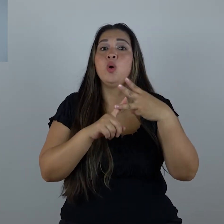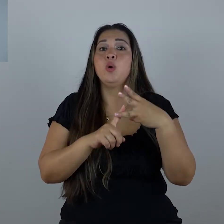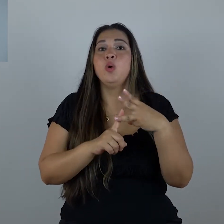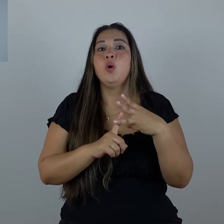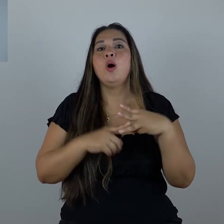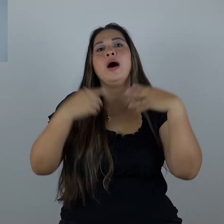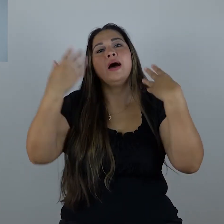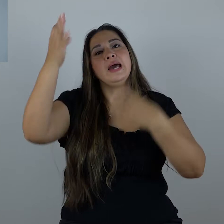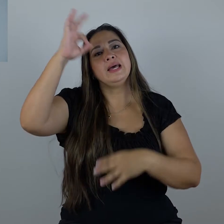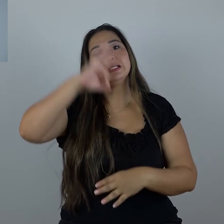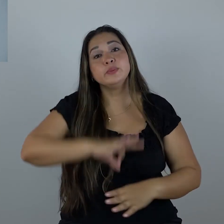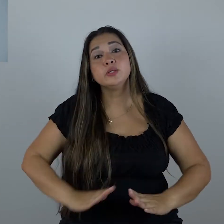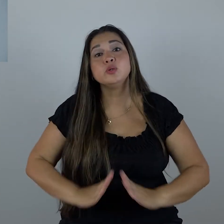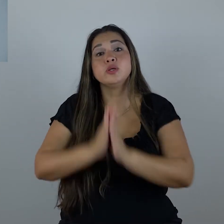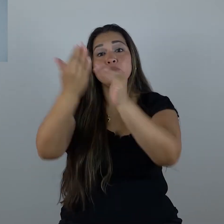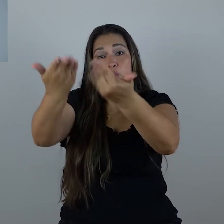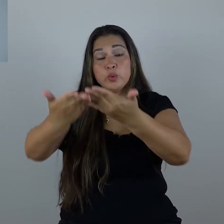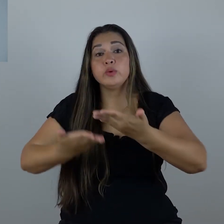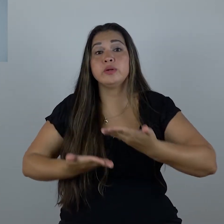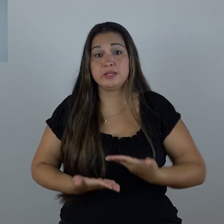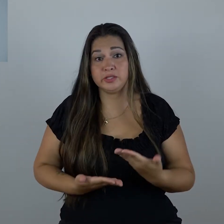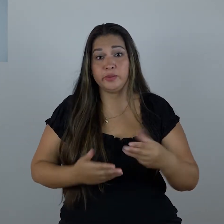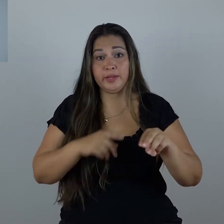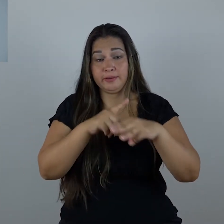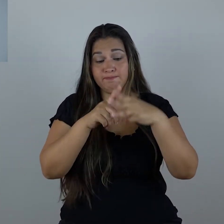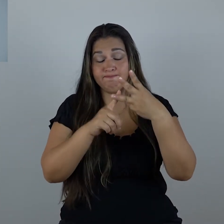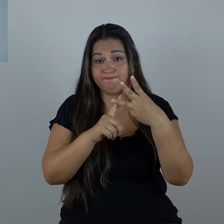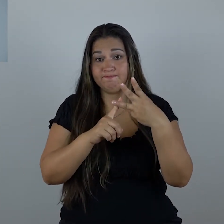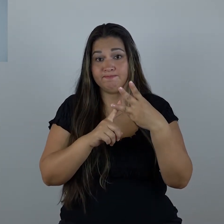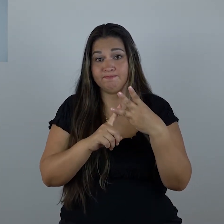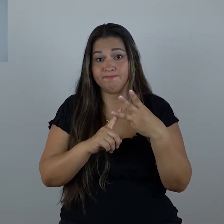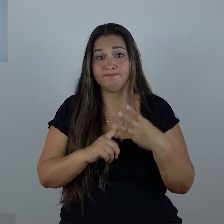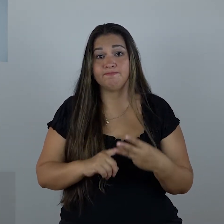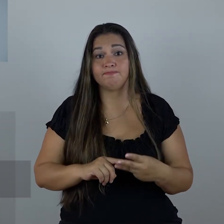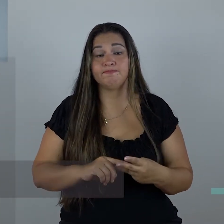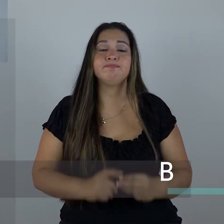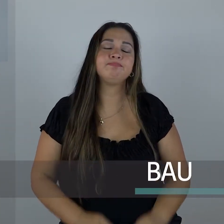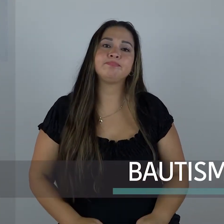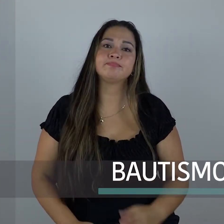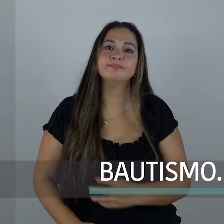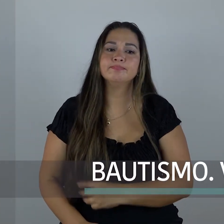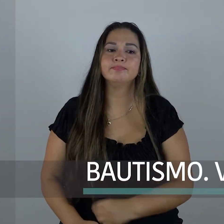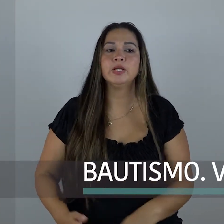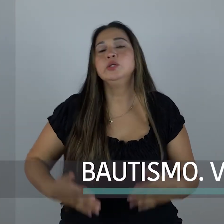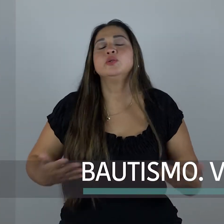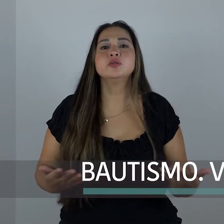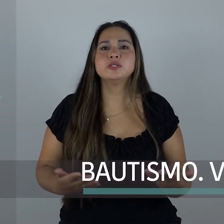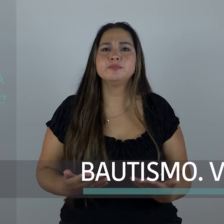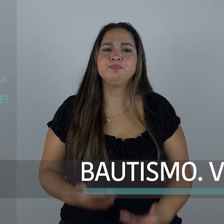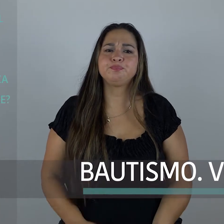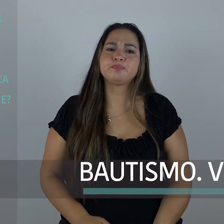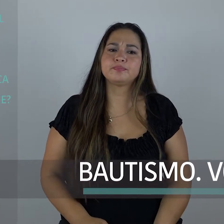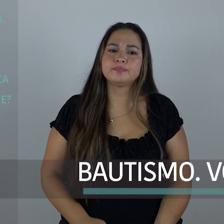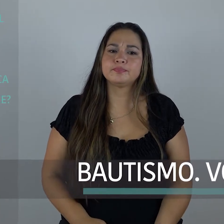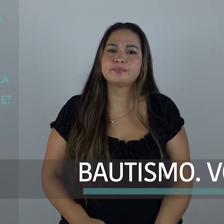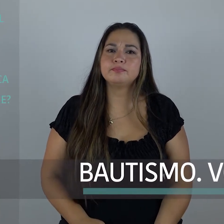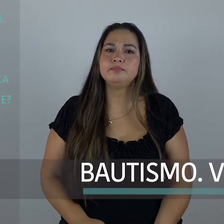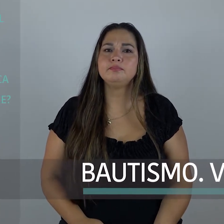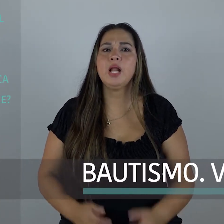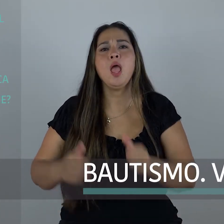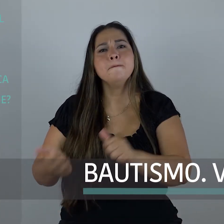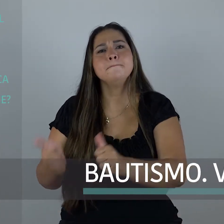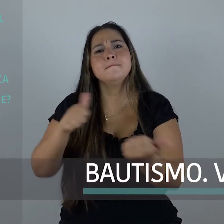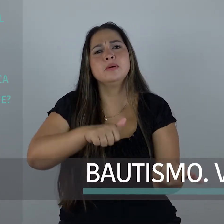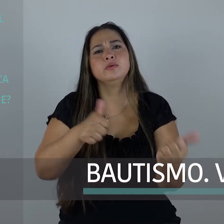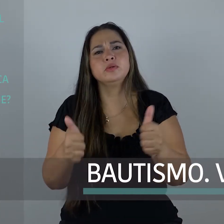Santo, del que, como os dije antes, estaremos hablando en las próximas sesiones. Lo primero que tenemos que decir es